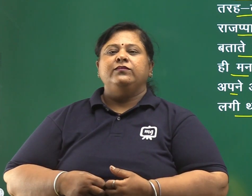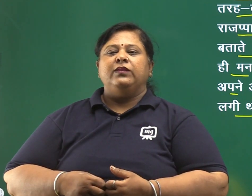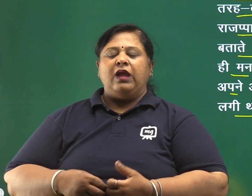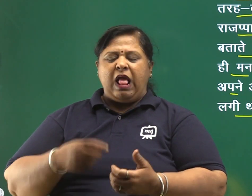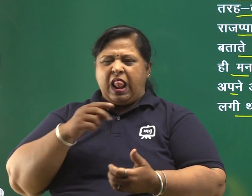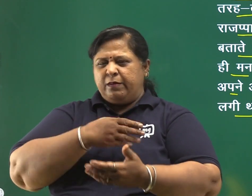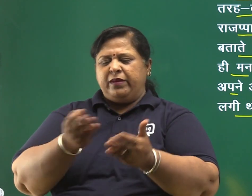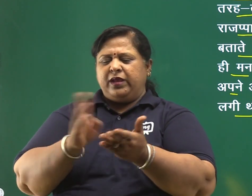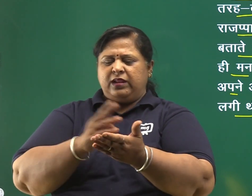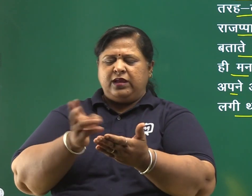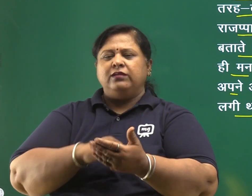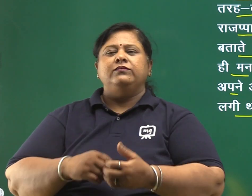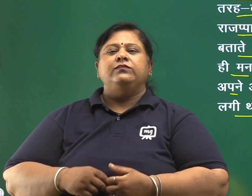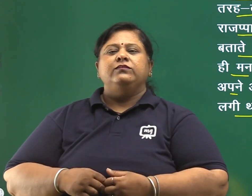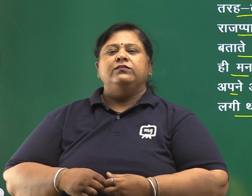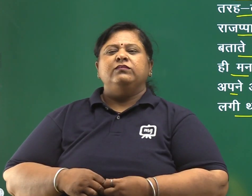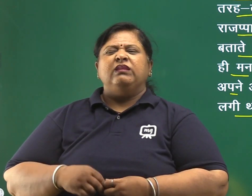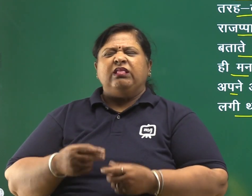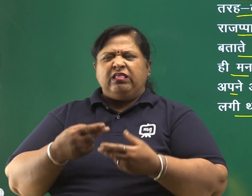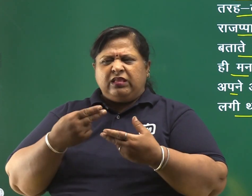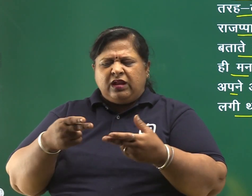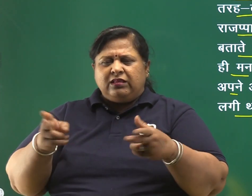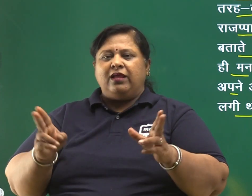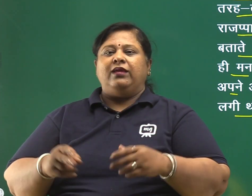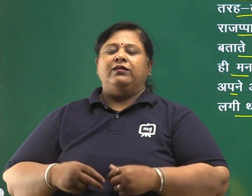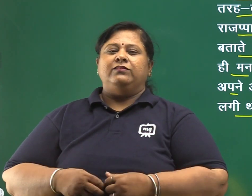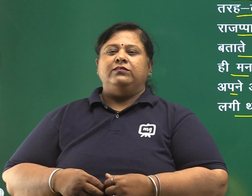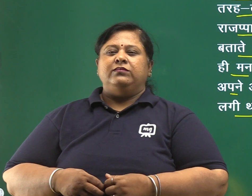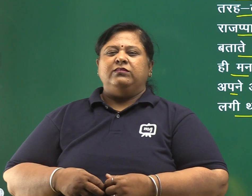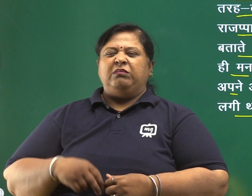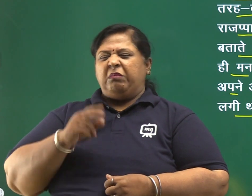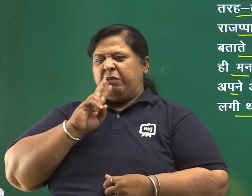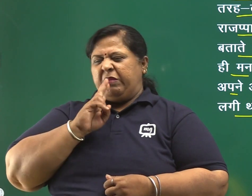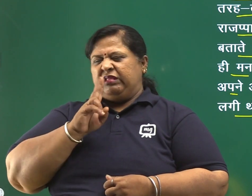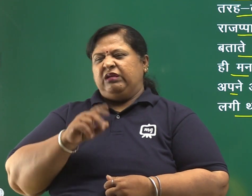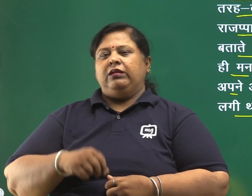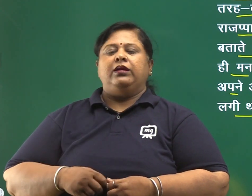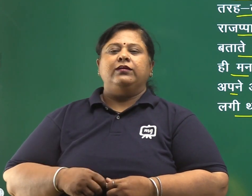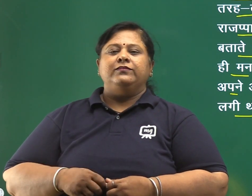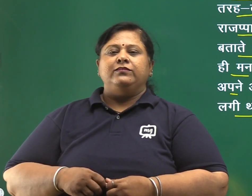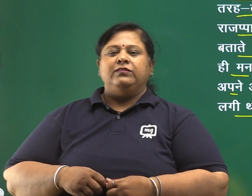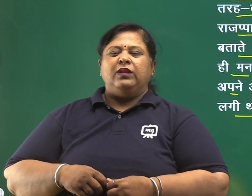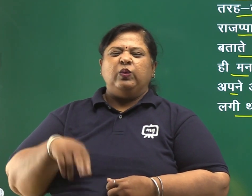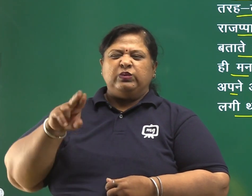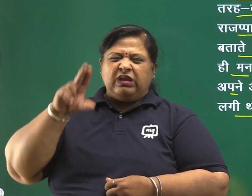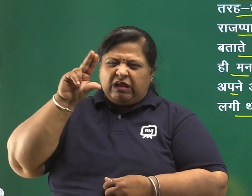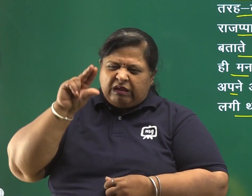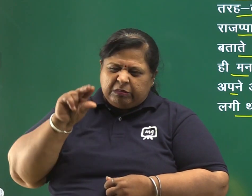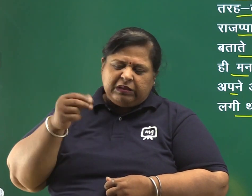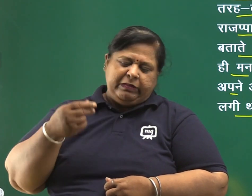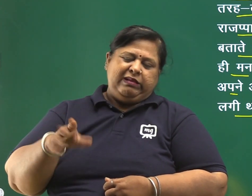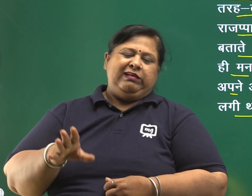एल्बम के लिए तरह तरह की बातें करके उसे कमतर